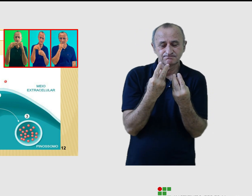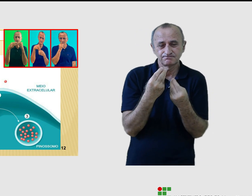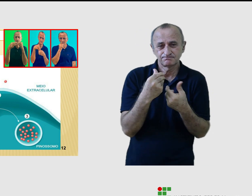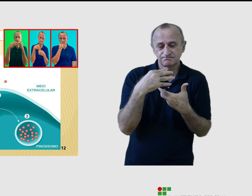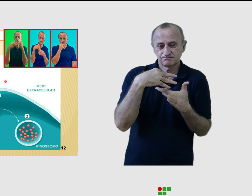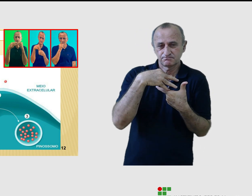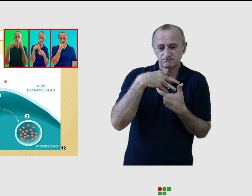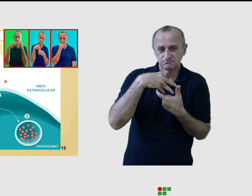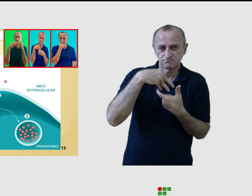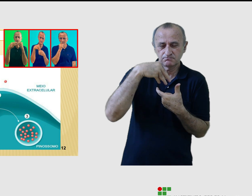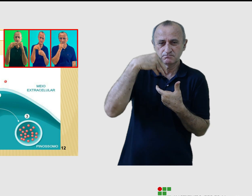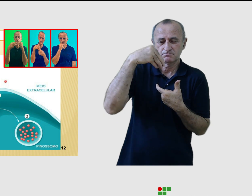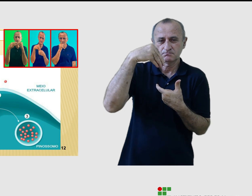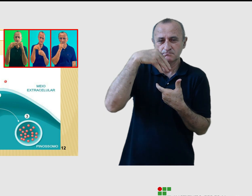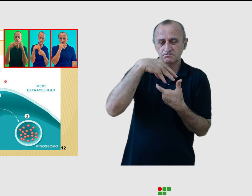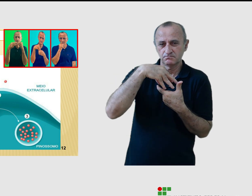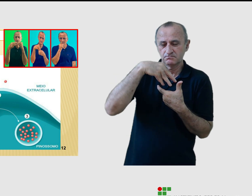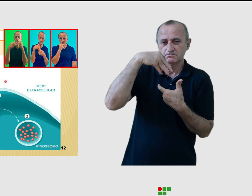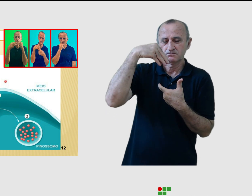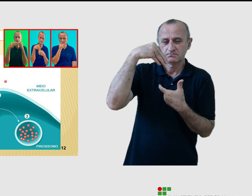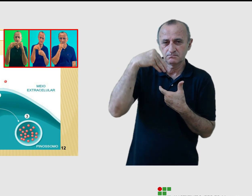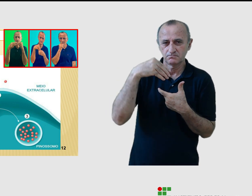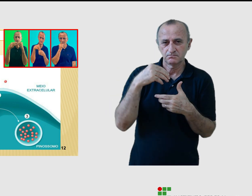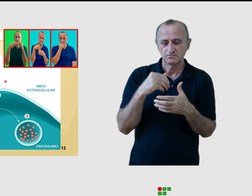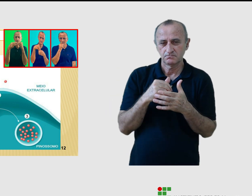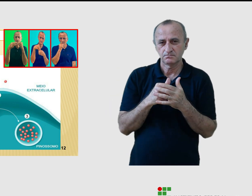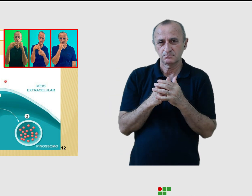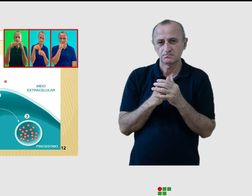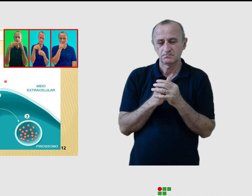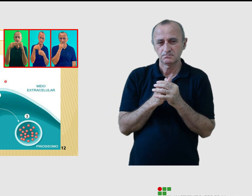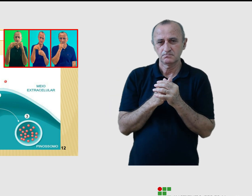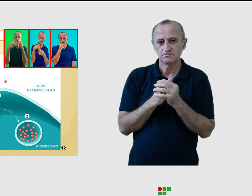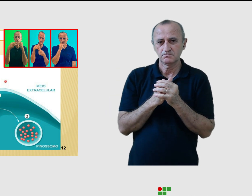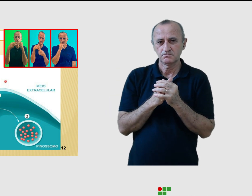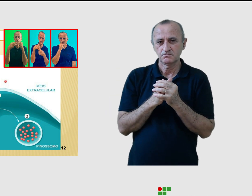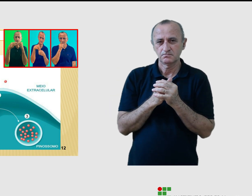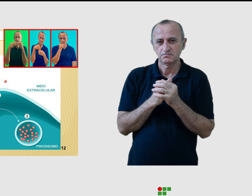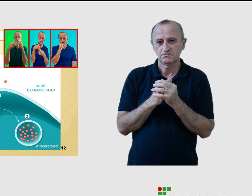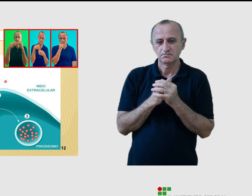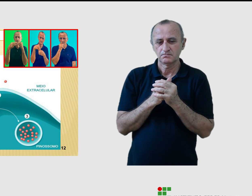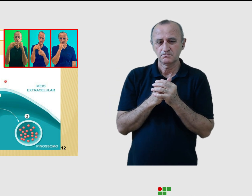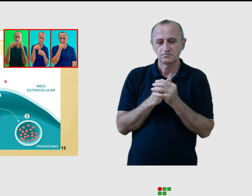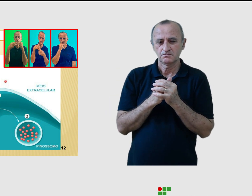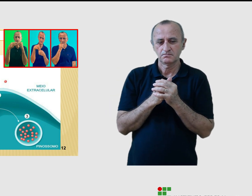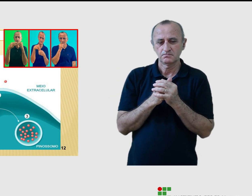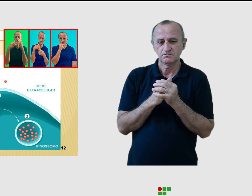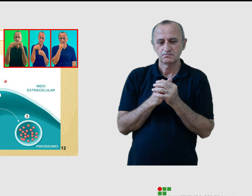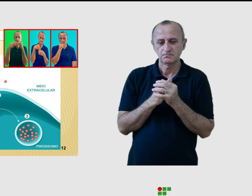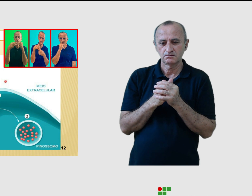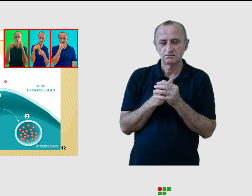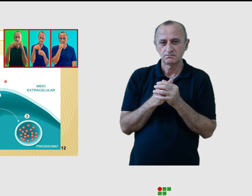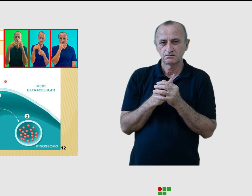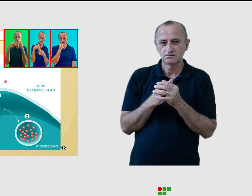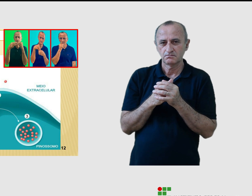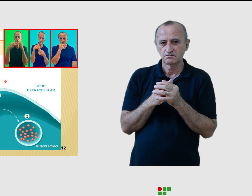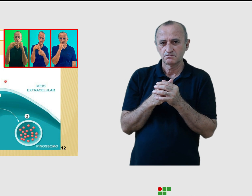micromoléculas dissolvidas em água por meio de formação de vesículas.